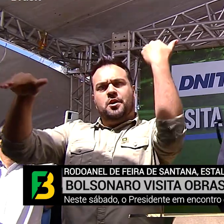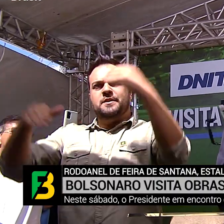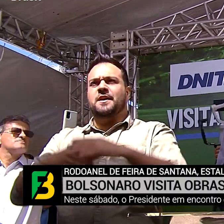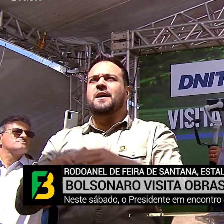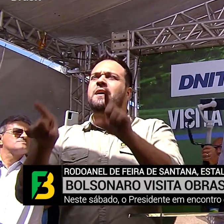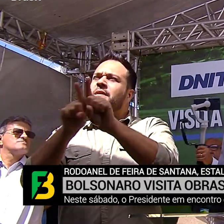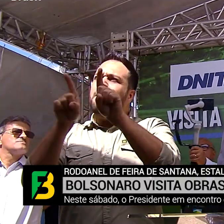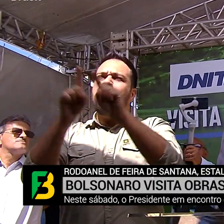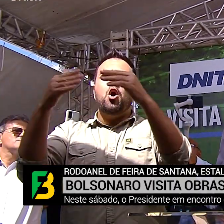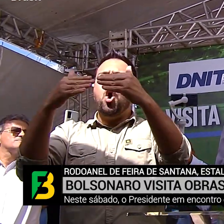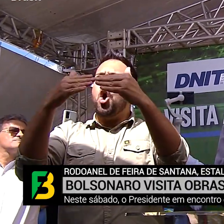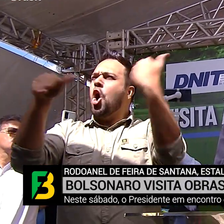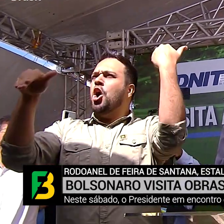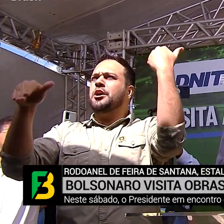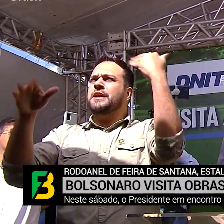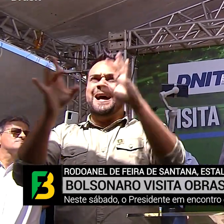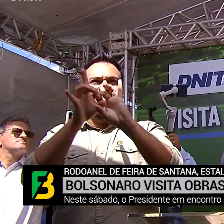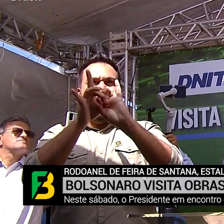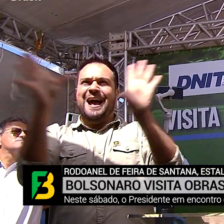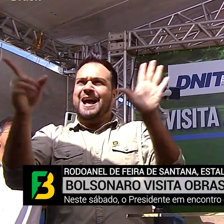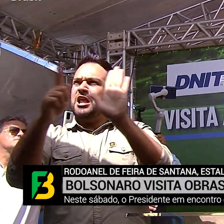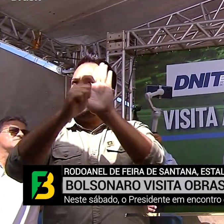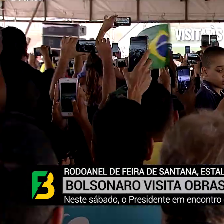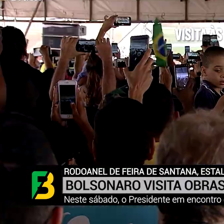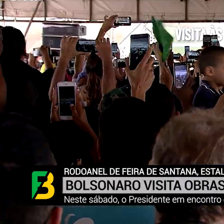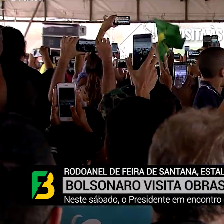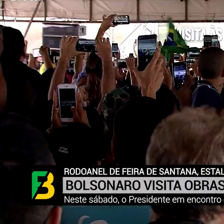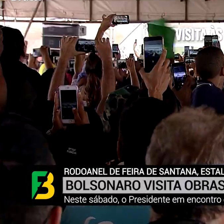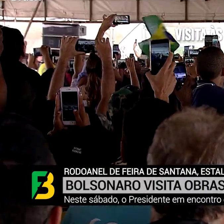Nós somos contra a liberação das drogas.